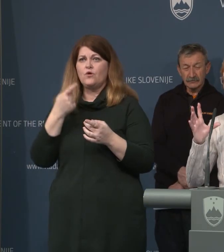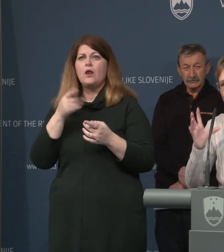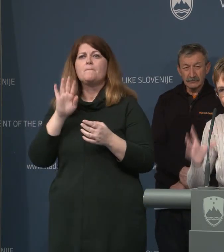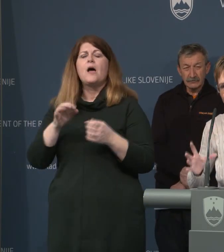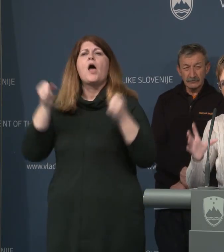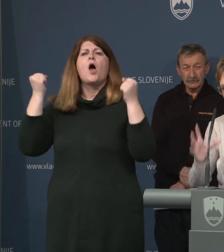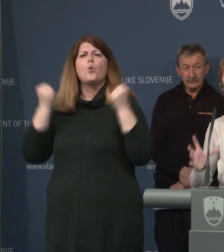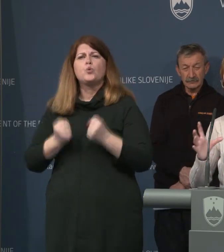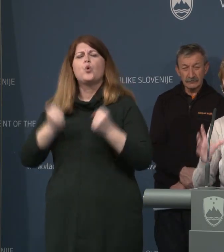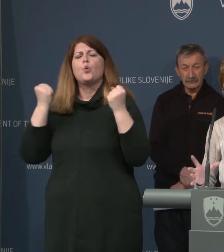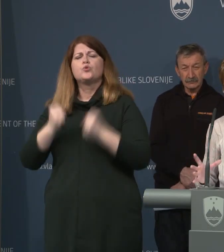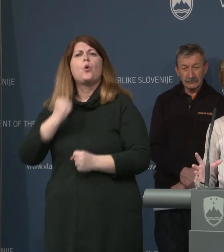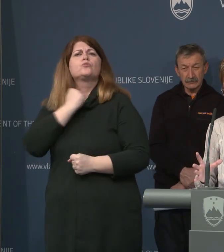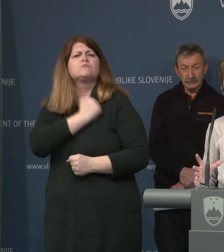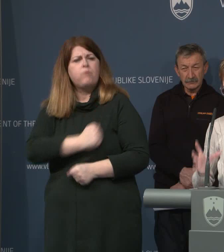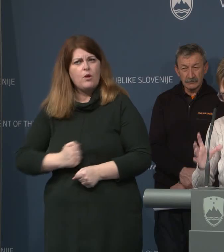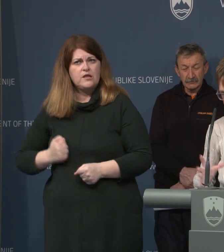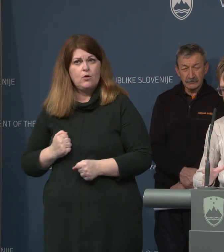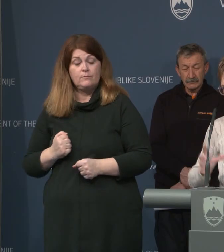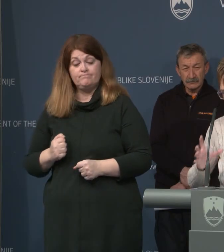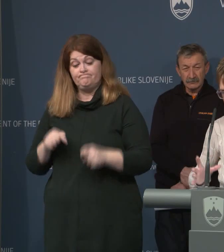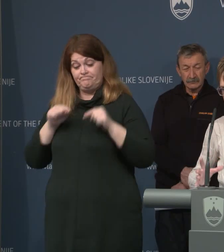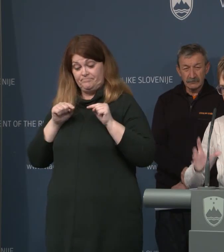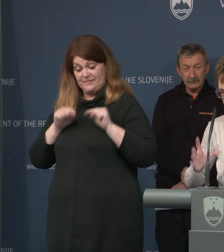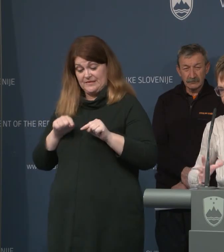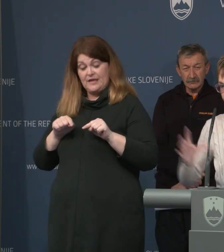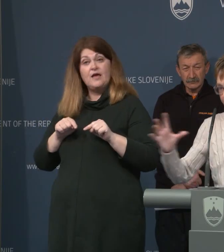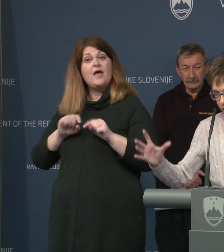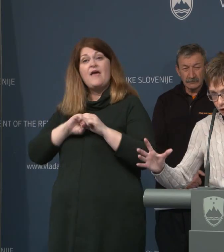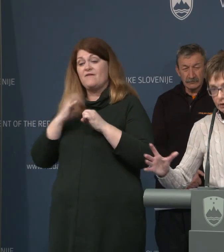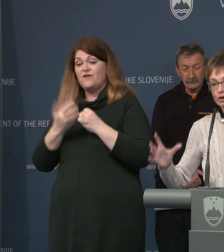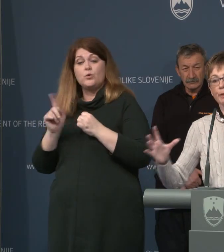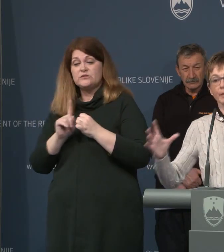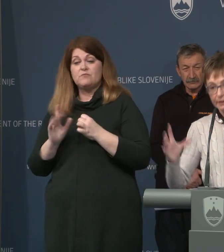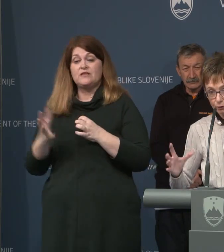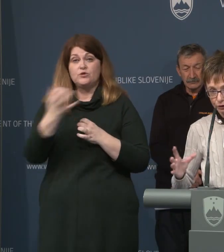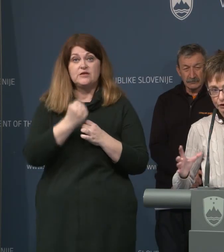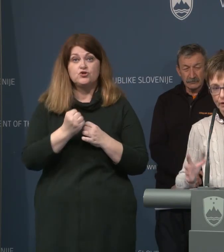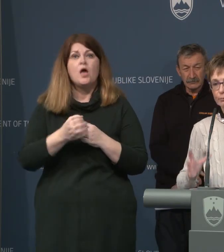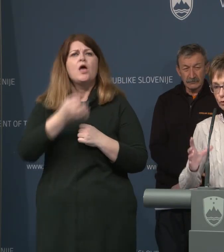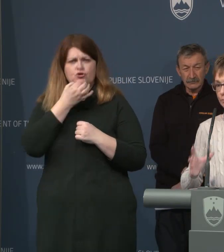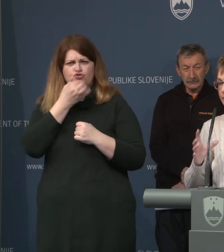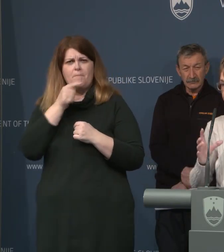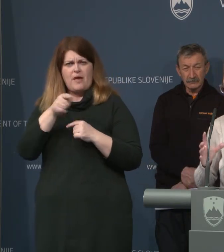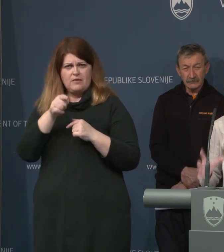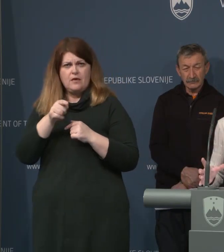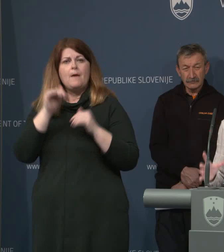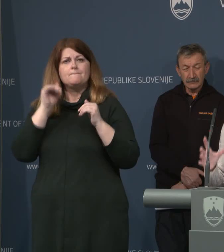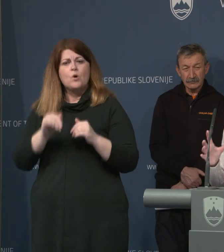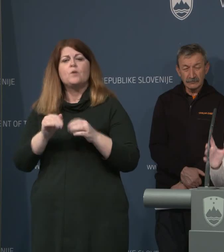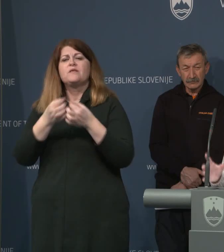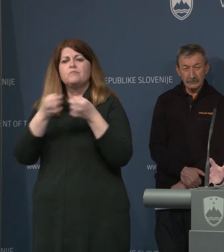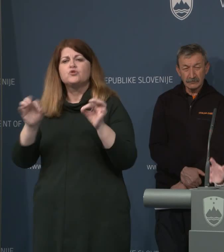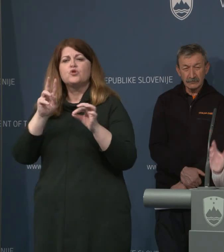hudo, hudo zbolijo. In teh virus ne sme doseči, Če pa jih doseže, morajo biti